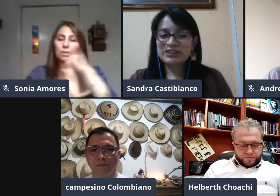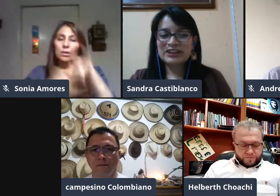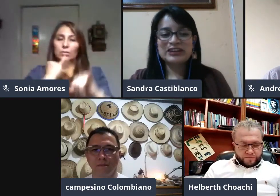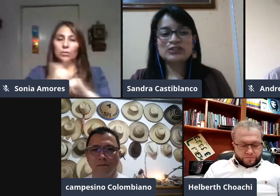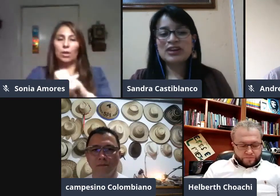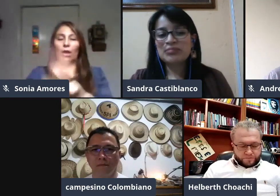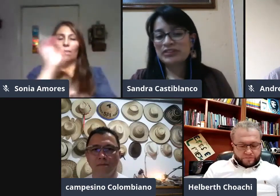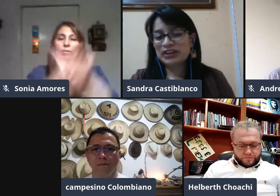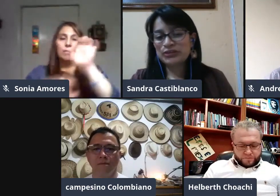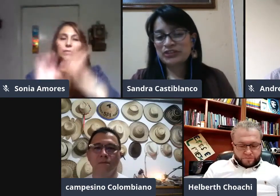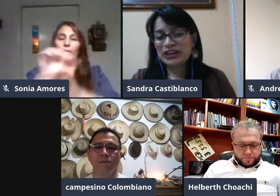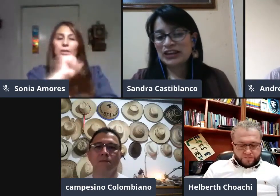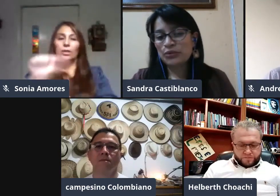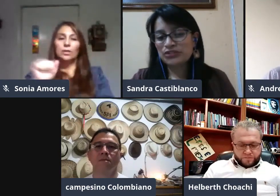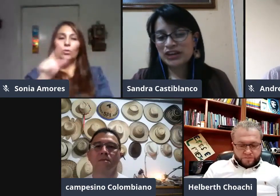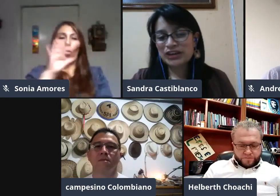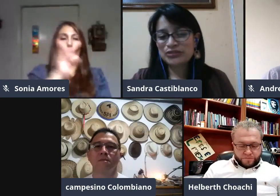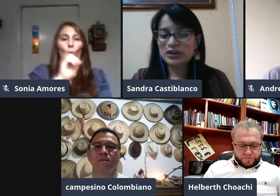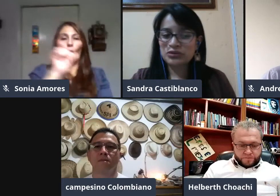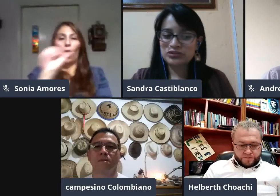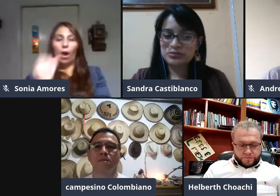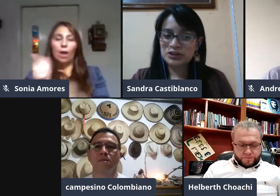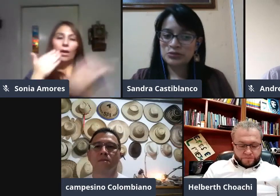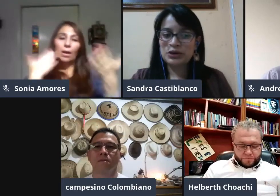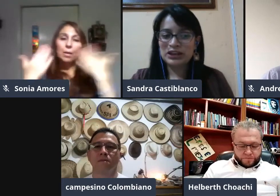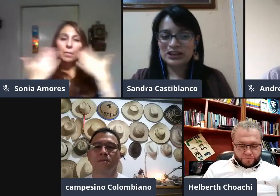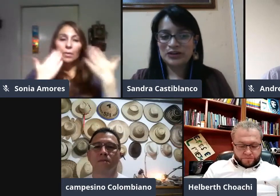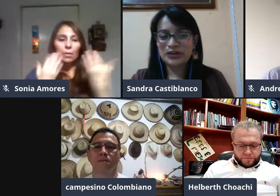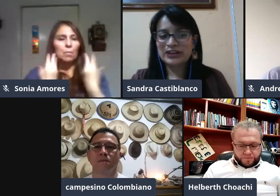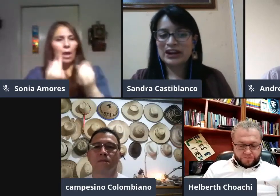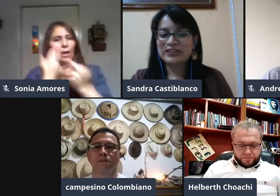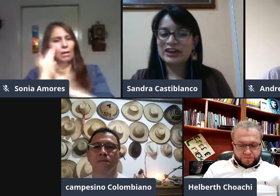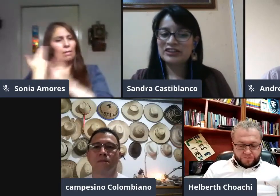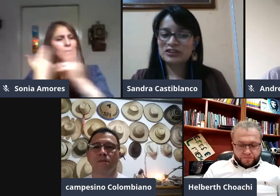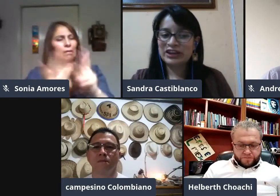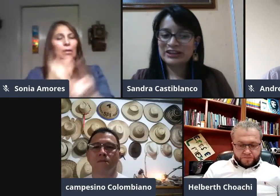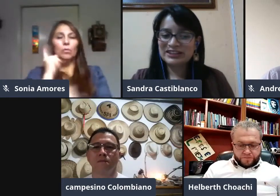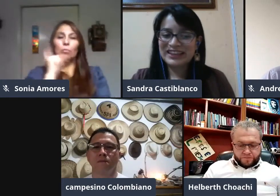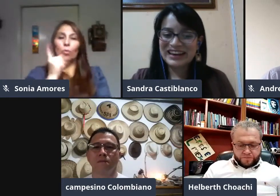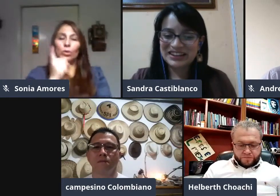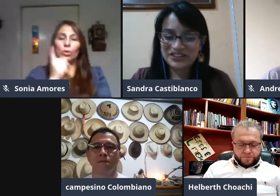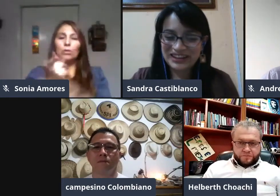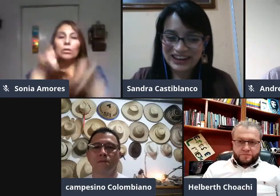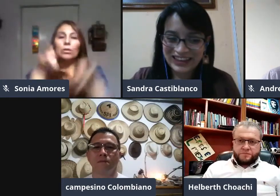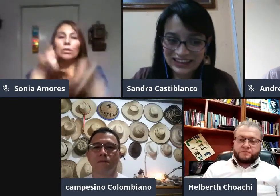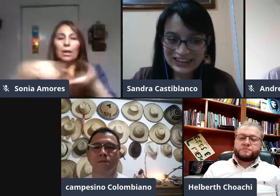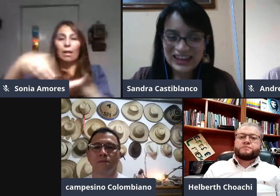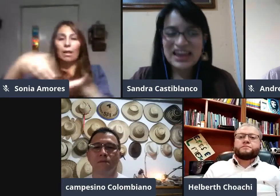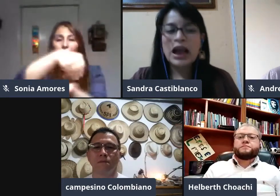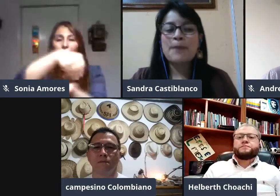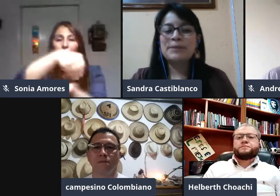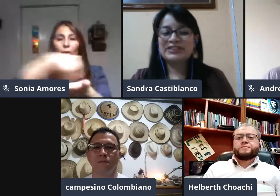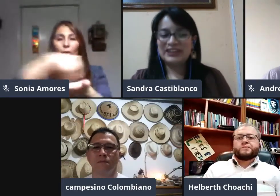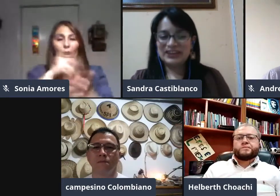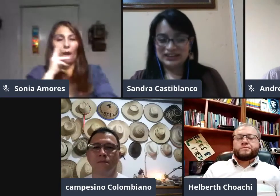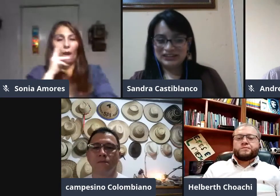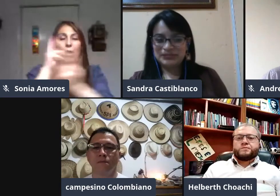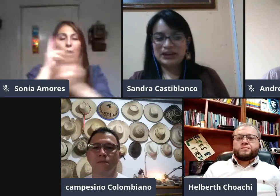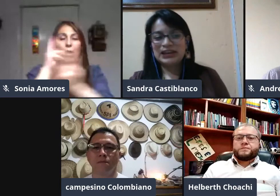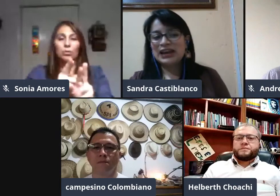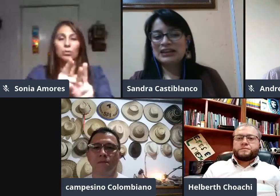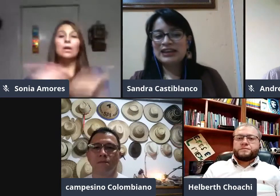las campesinas y los campesinos en la búsqueda de su reconocimiento político y de la territorialidad